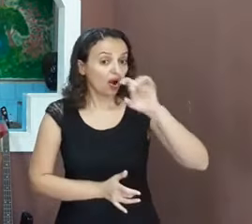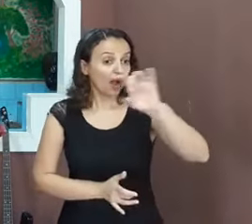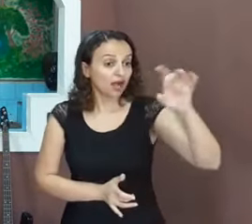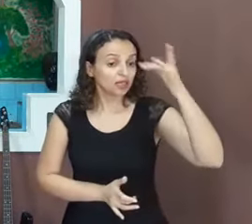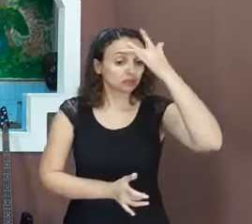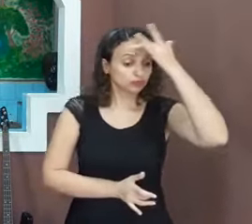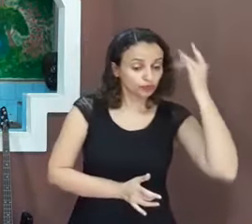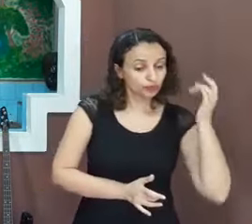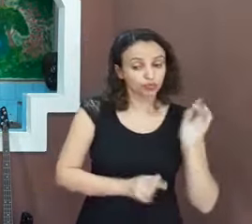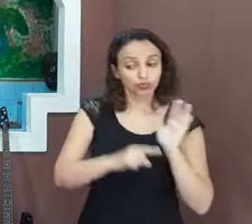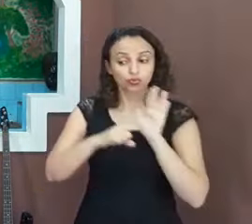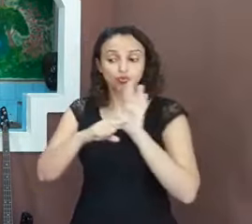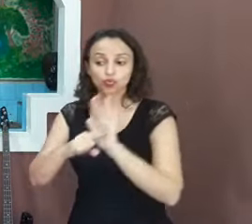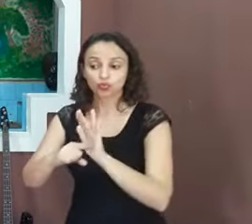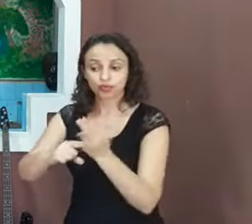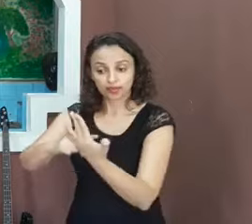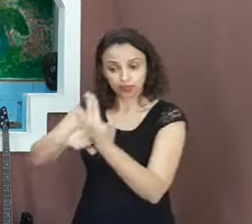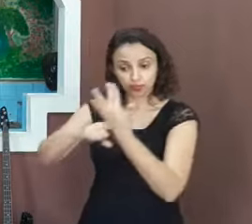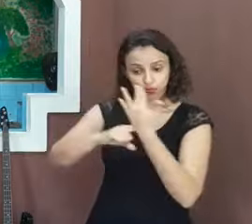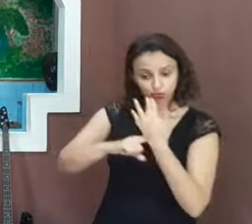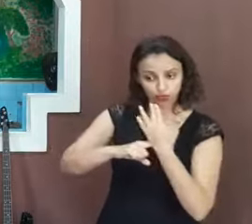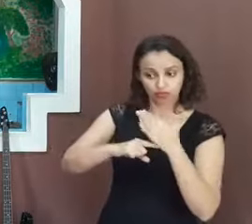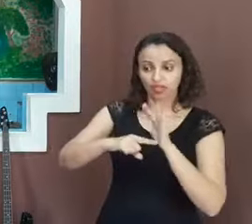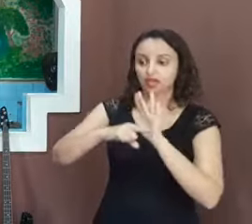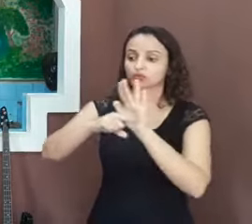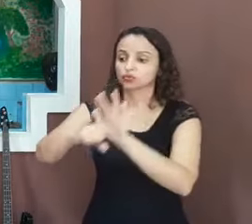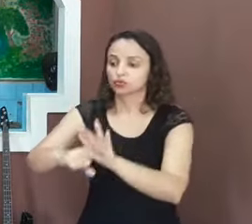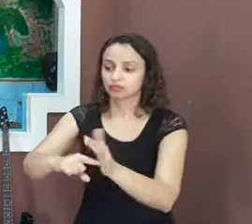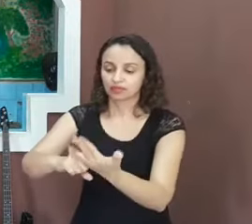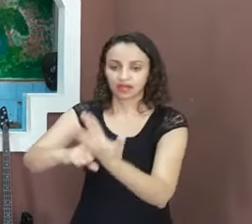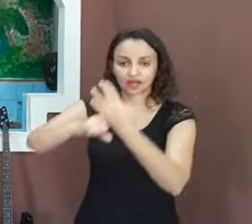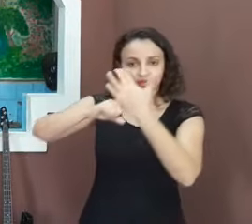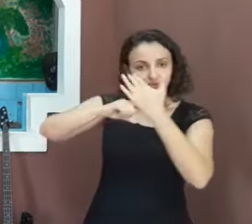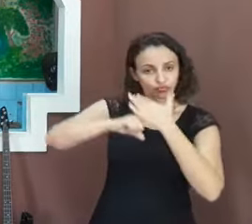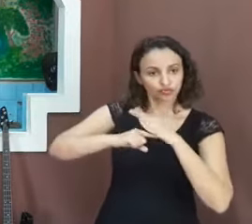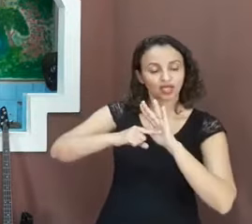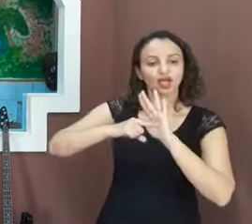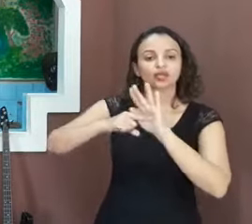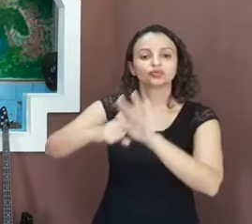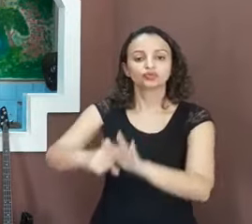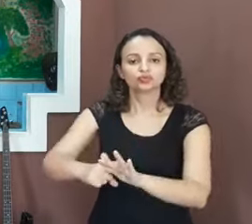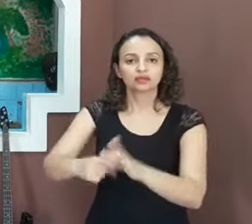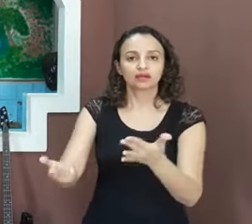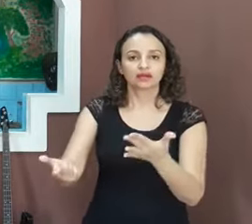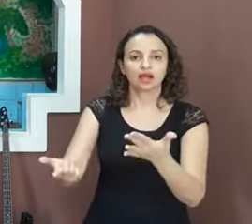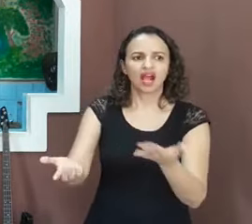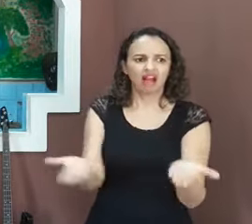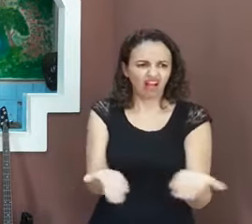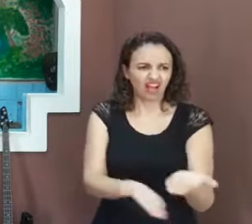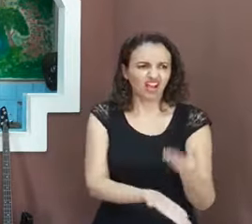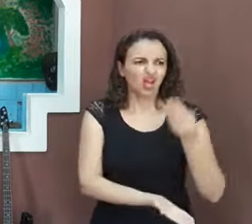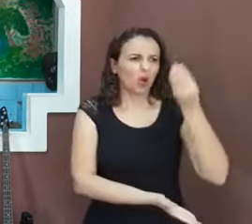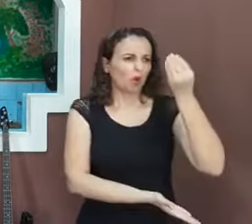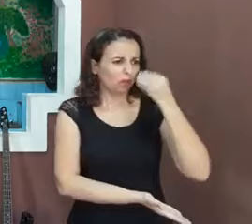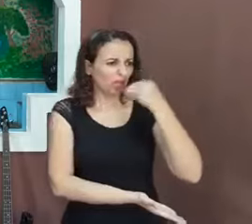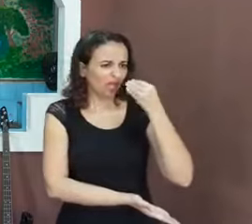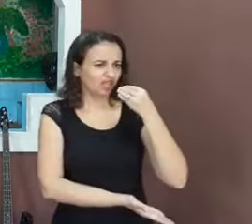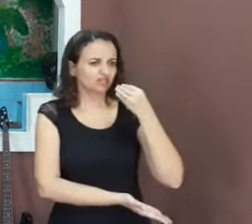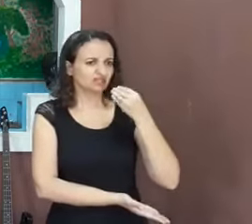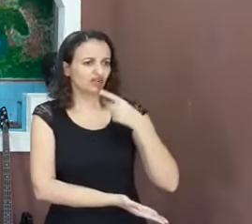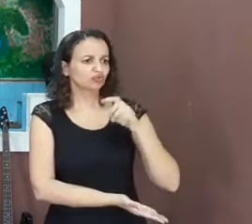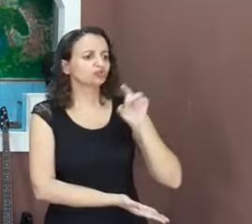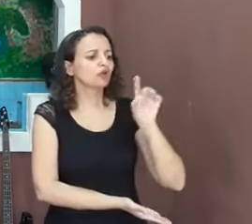outros? Isso, eu levo a sua carga e você leva a minha. É assim. O preguiçoso, ele fala, você leva a minha carga